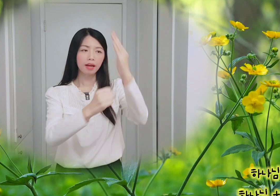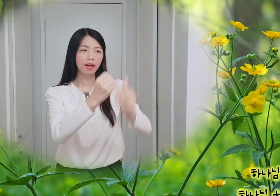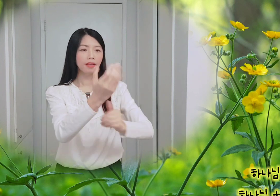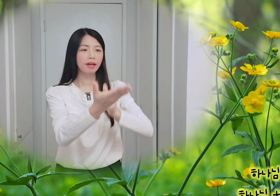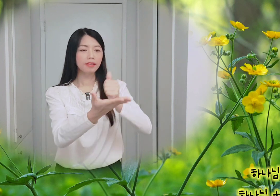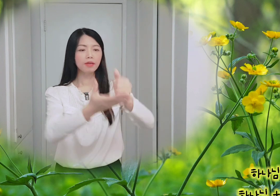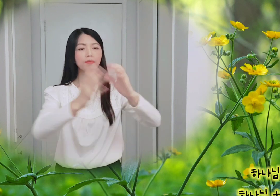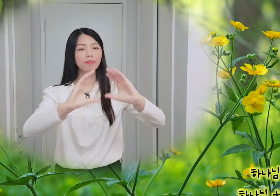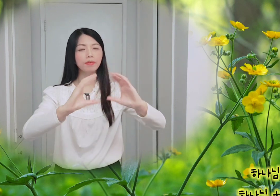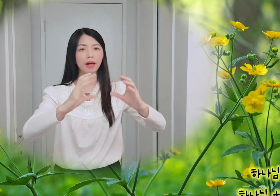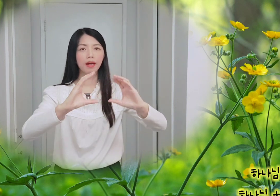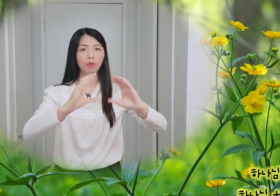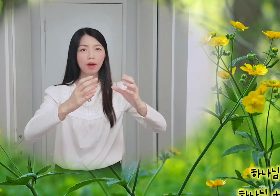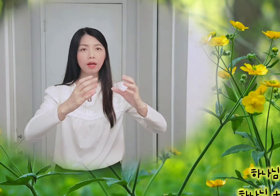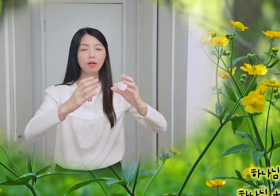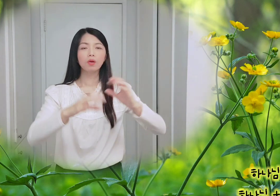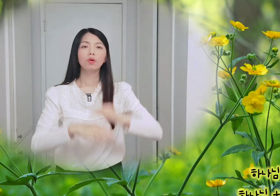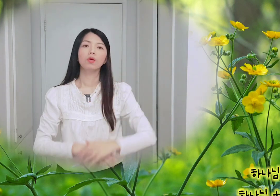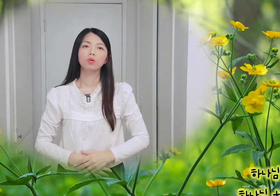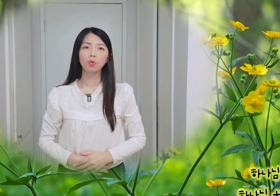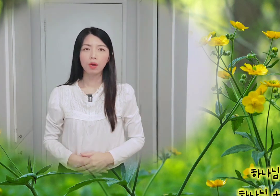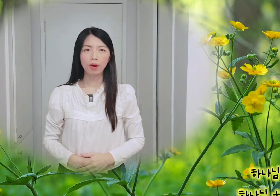나라, 하나님 나라와